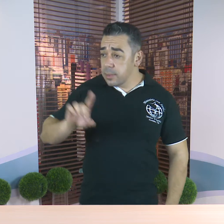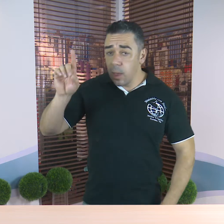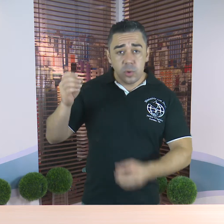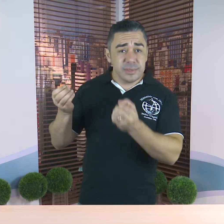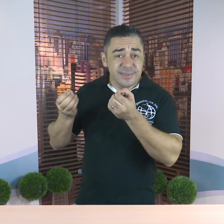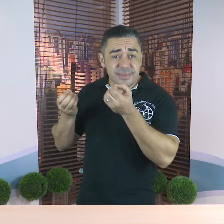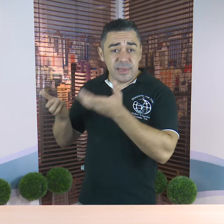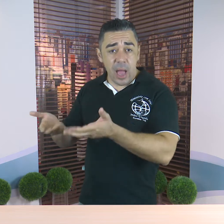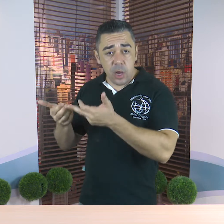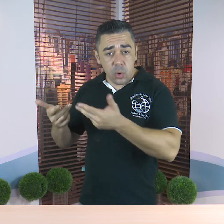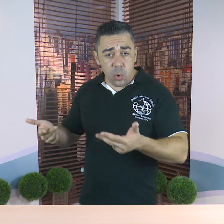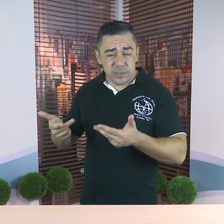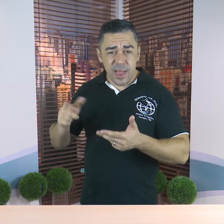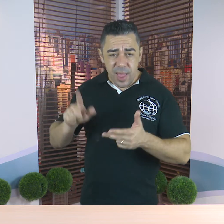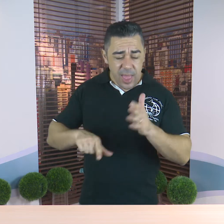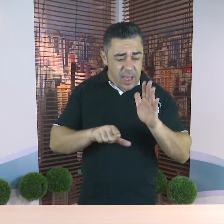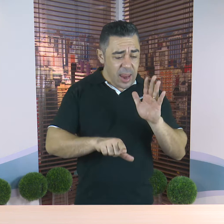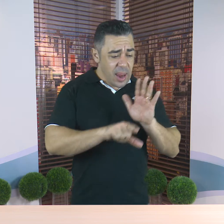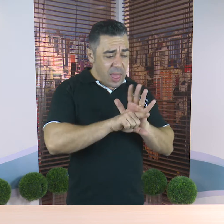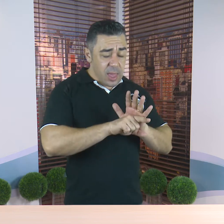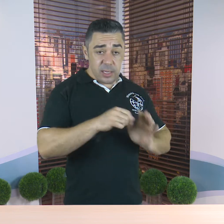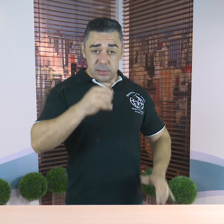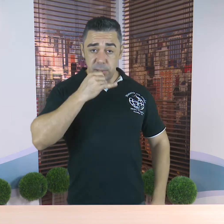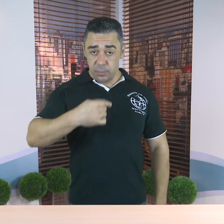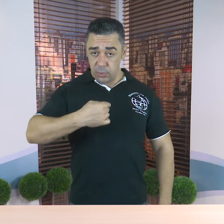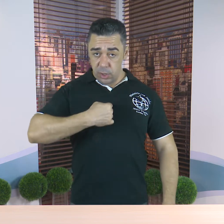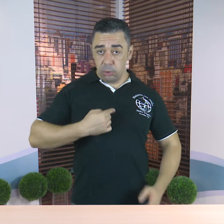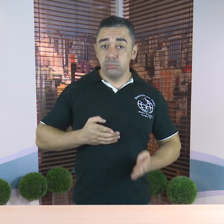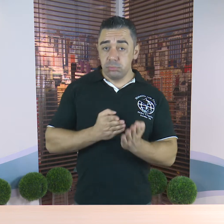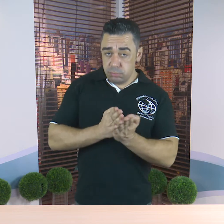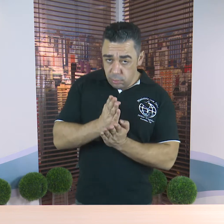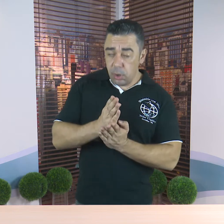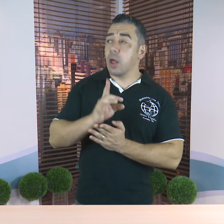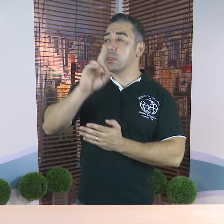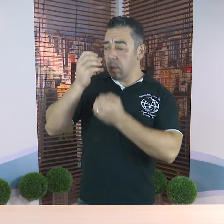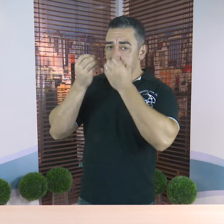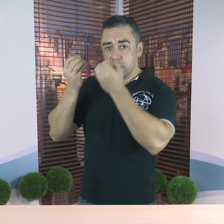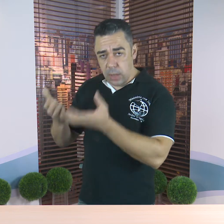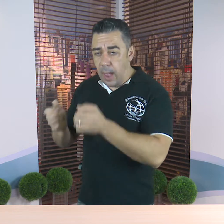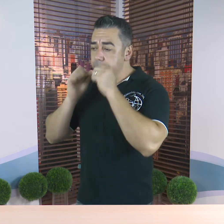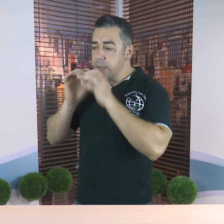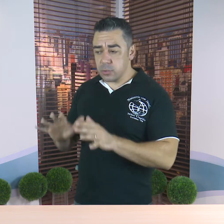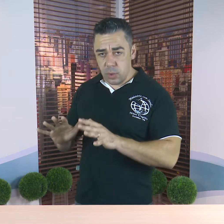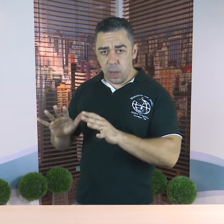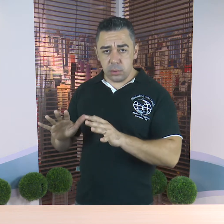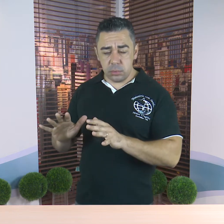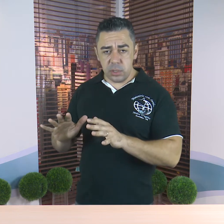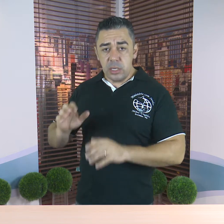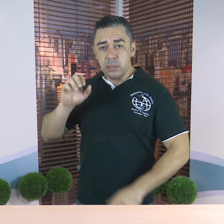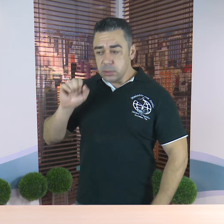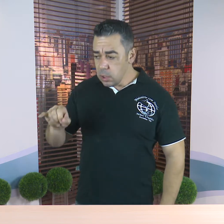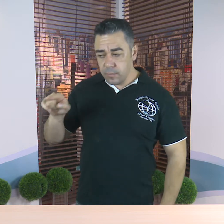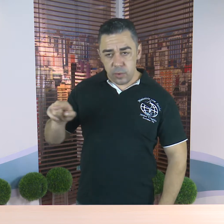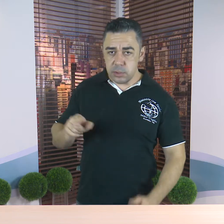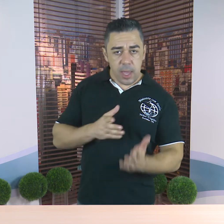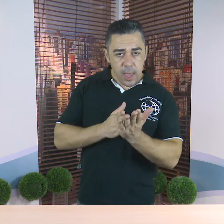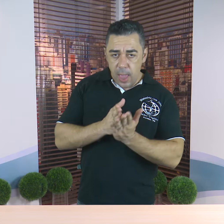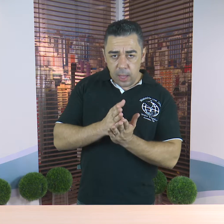da lei de causa e efeito. Se você for bom, Deus irá te abençoar. Se você